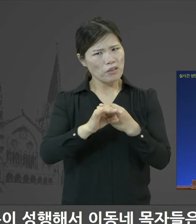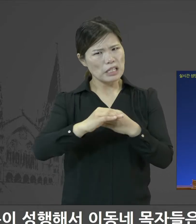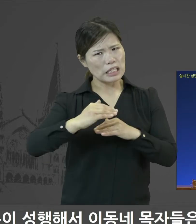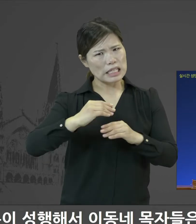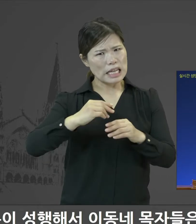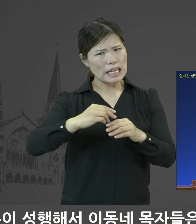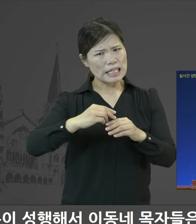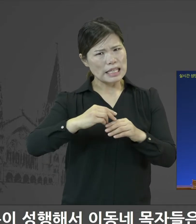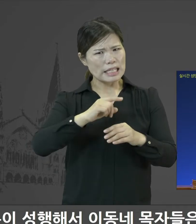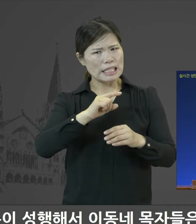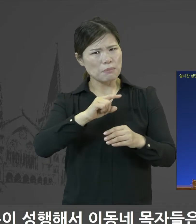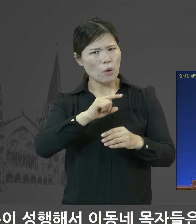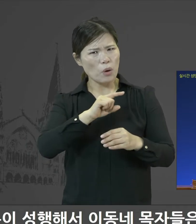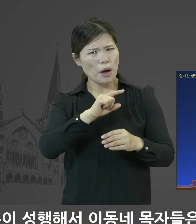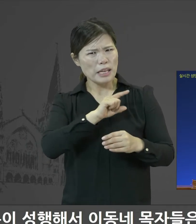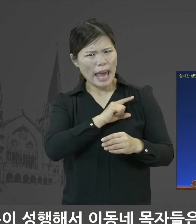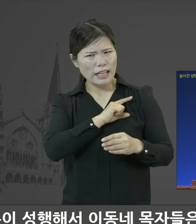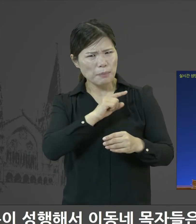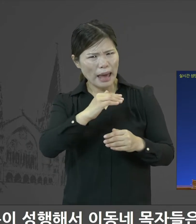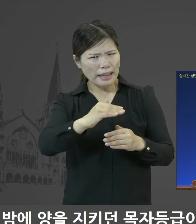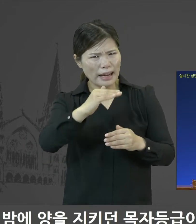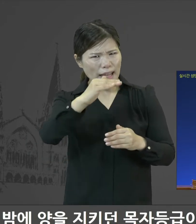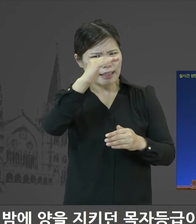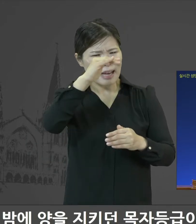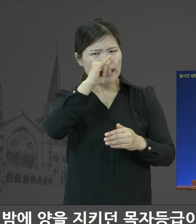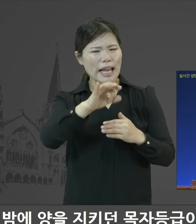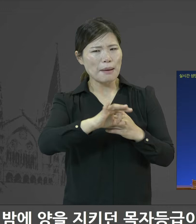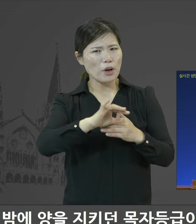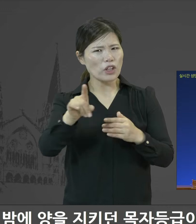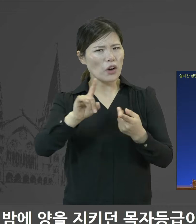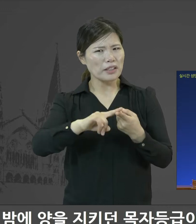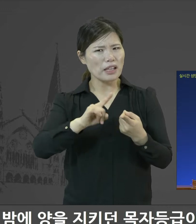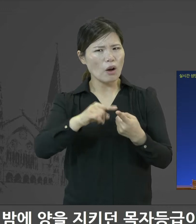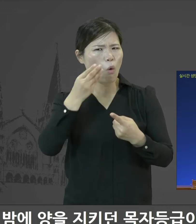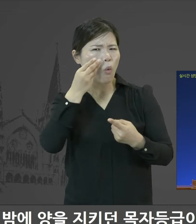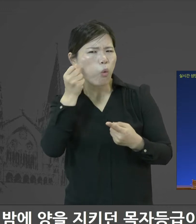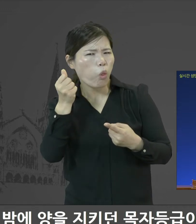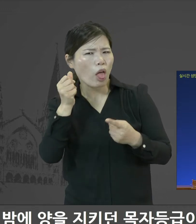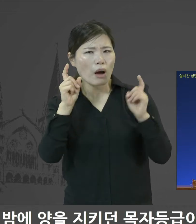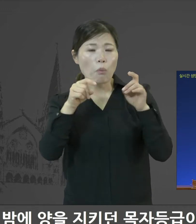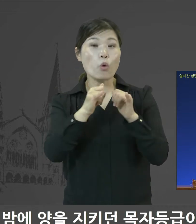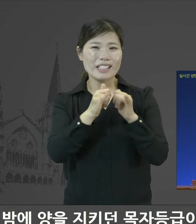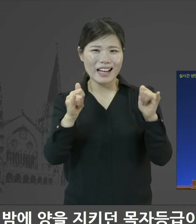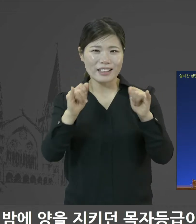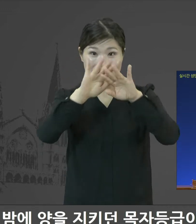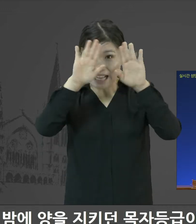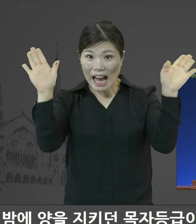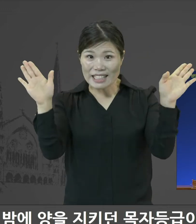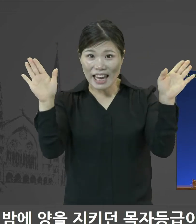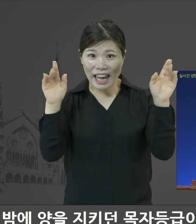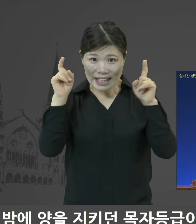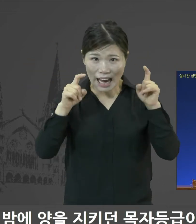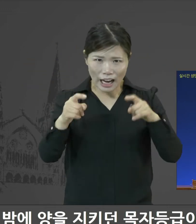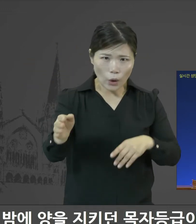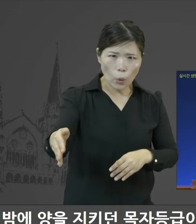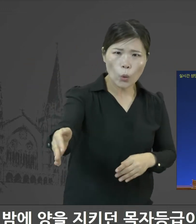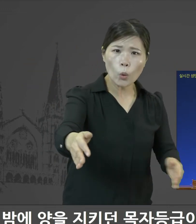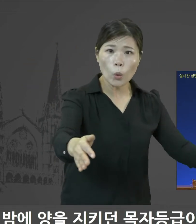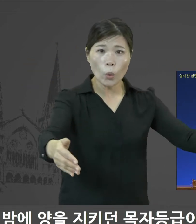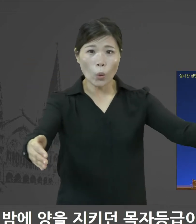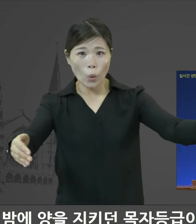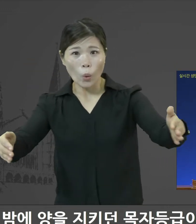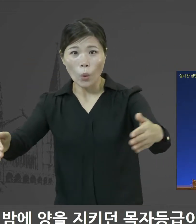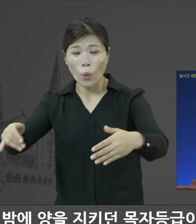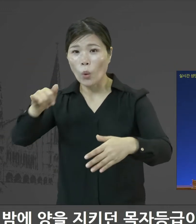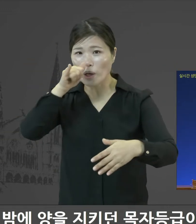떨어지는 이런 사람들이었을 것이다. 보통 이 숙련된 목자들은 낮에 양을 치게 되죠. 양을 이끌어서